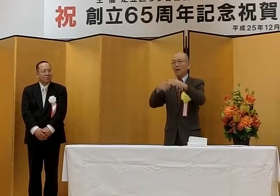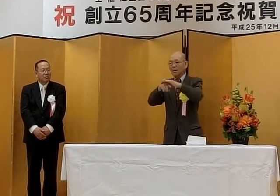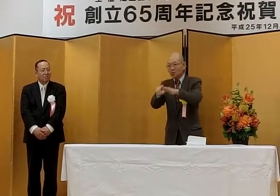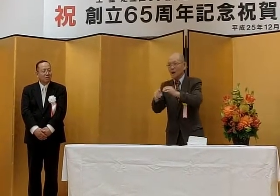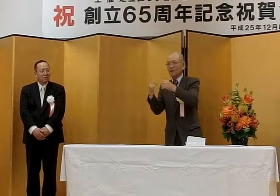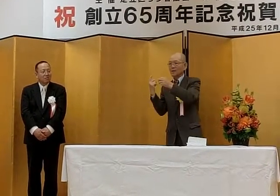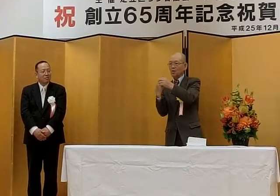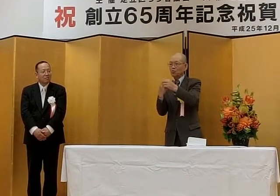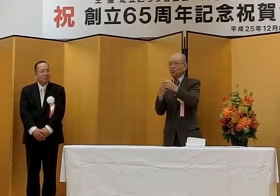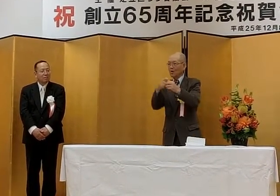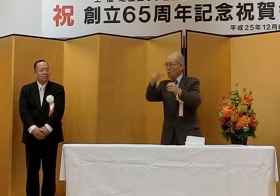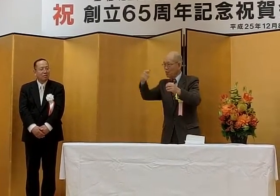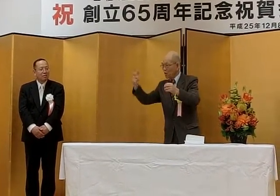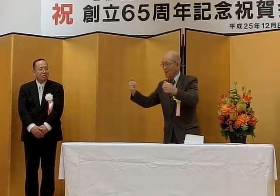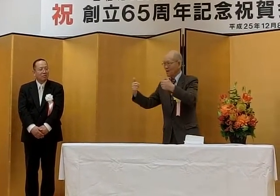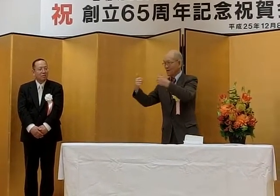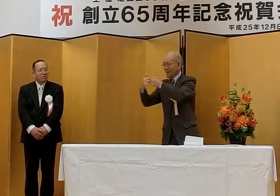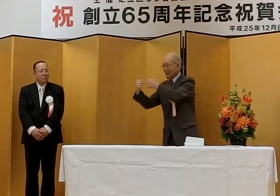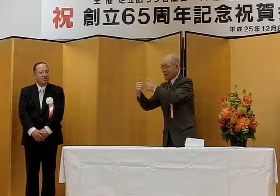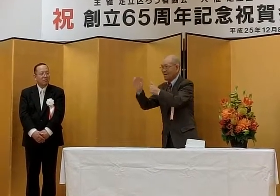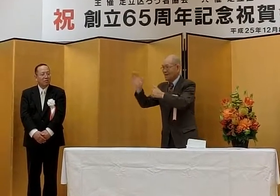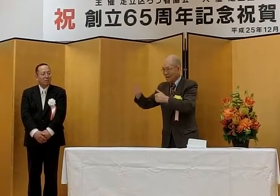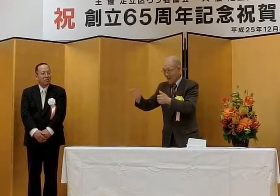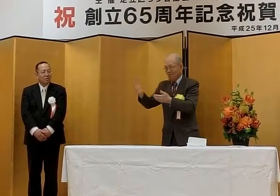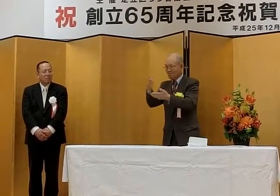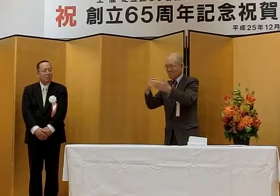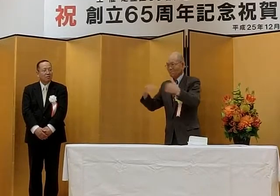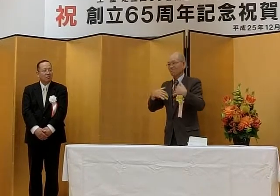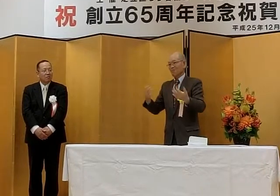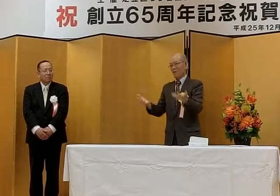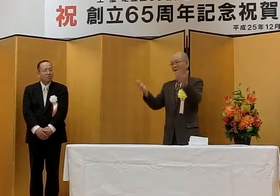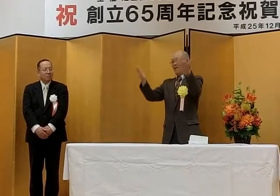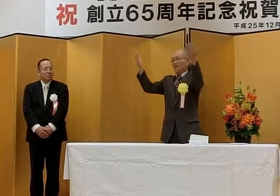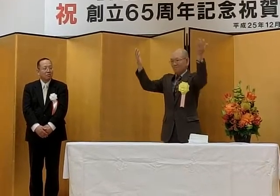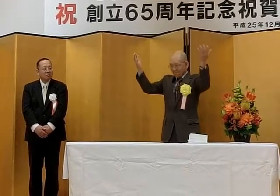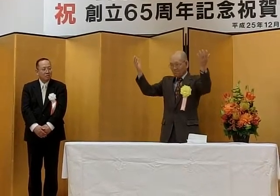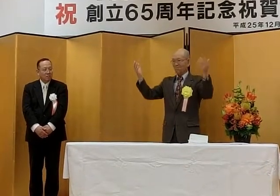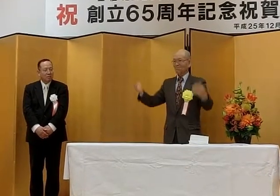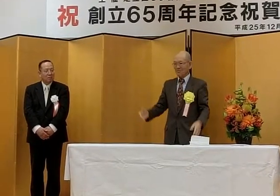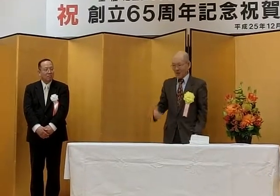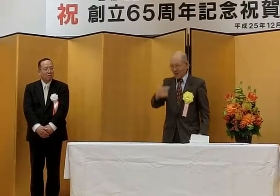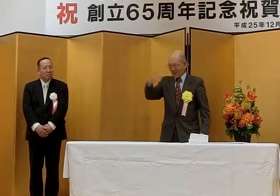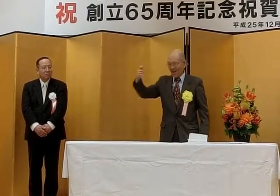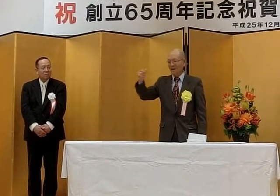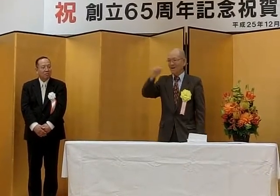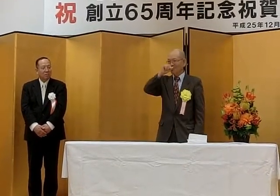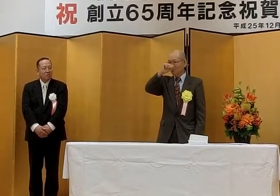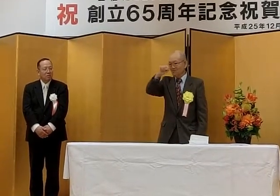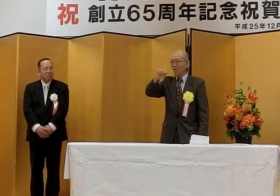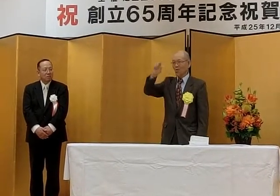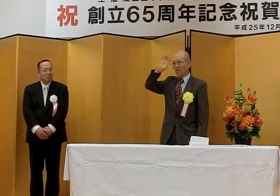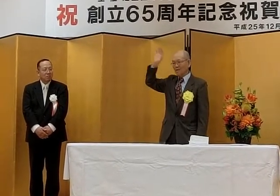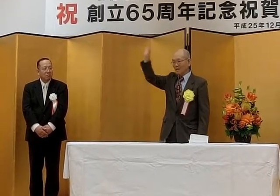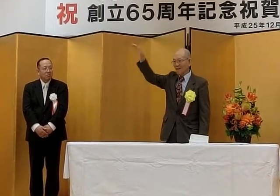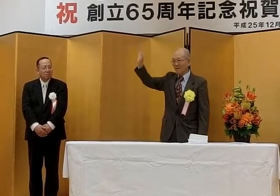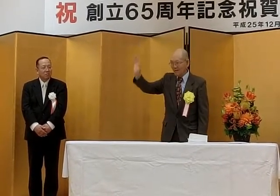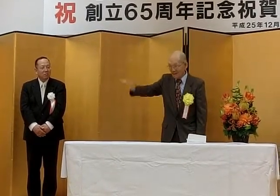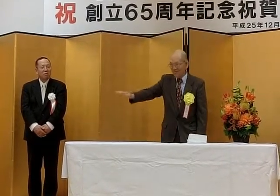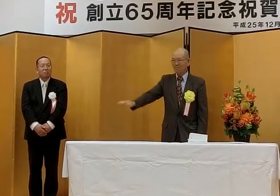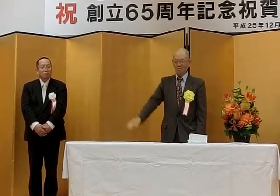若者が増えるために野球などの試合を行い交流をし盛り上がってまいりました。そういうとても